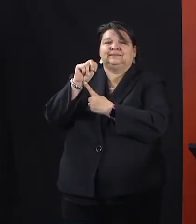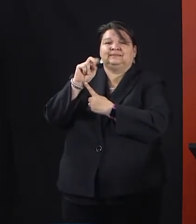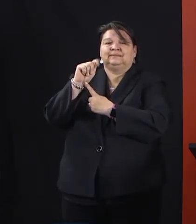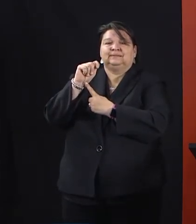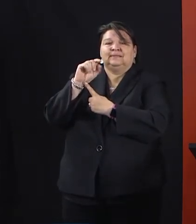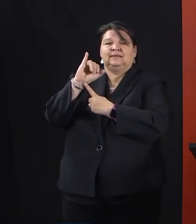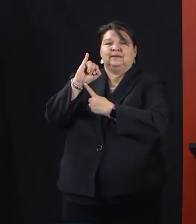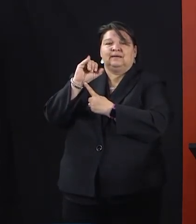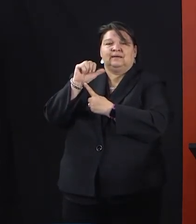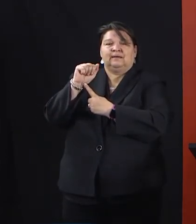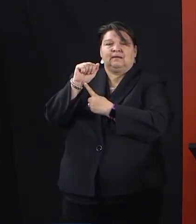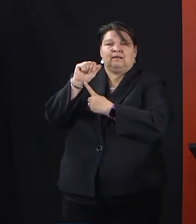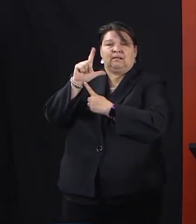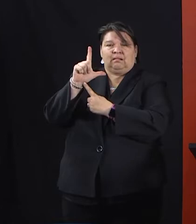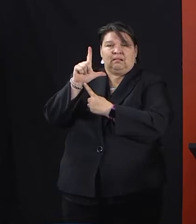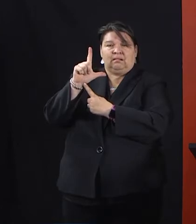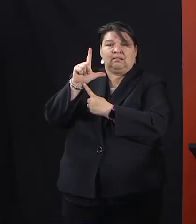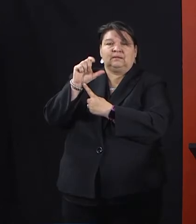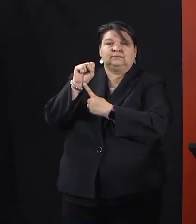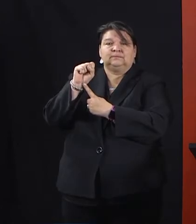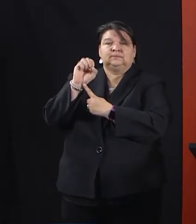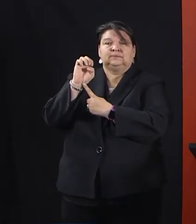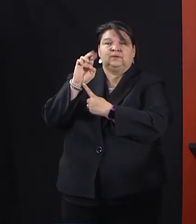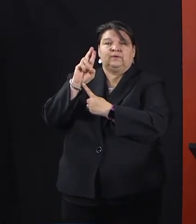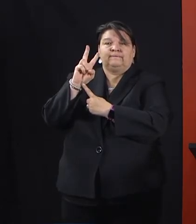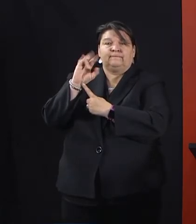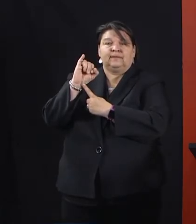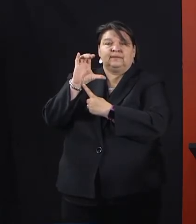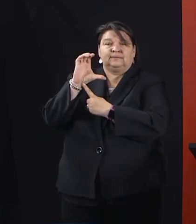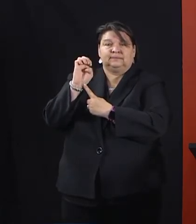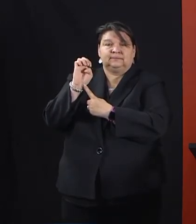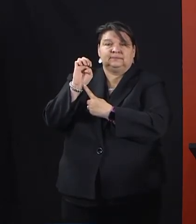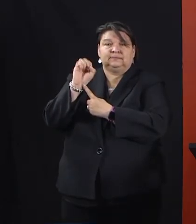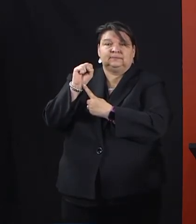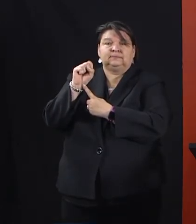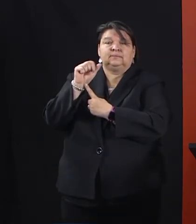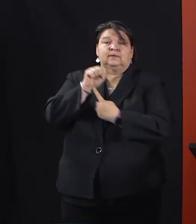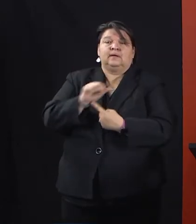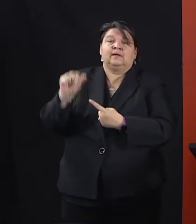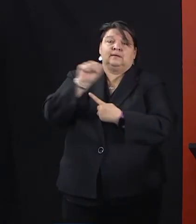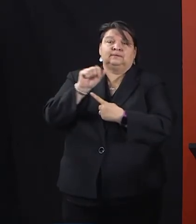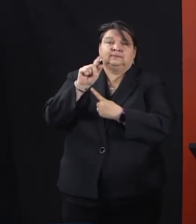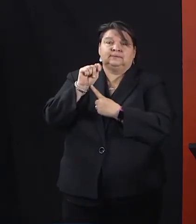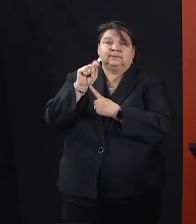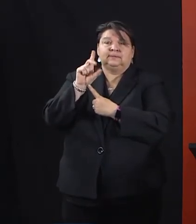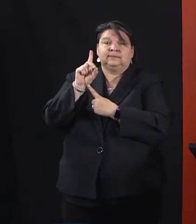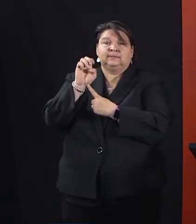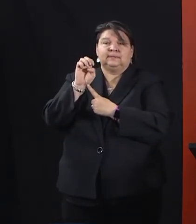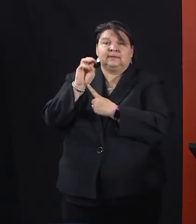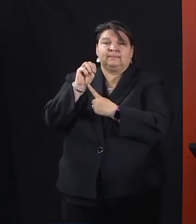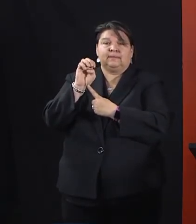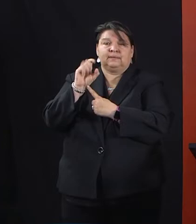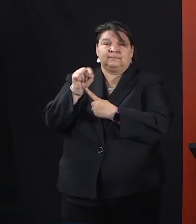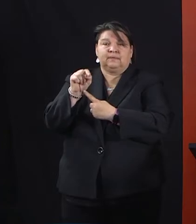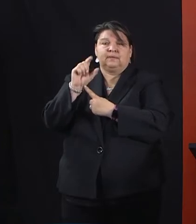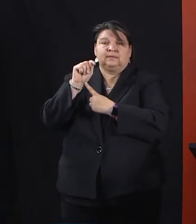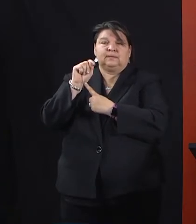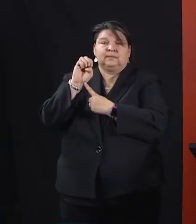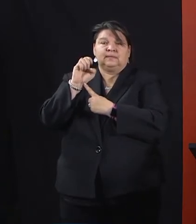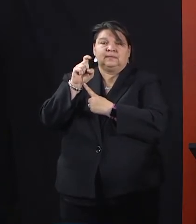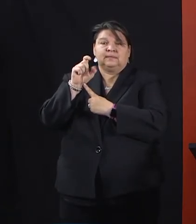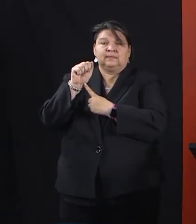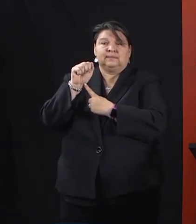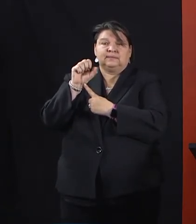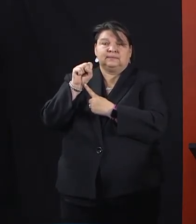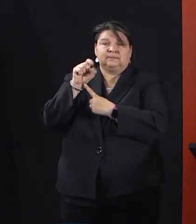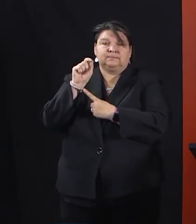essentialservices@tdem.texas.gov. It's a helpful resource if you have questions, and it hopefully will help us get some standardization and